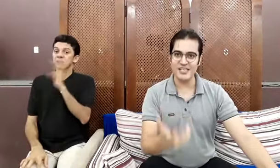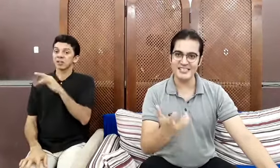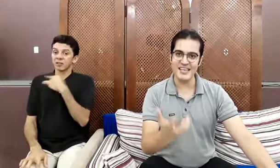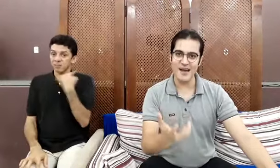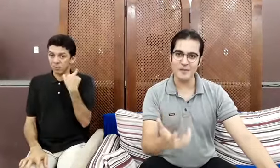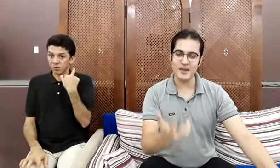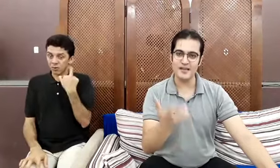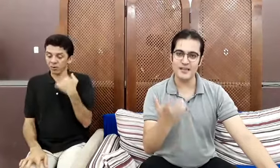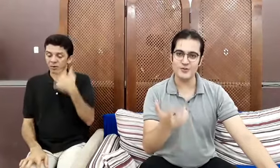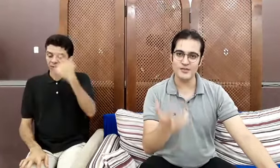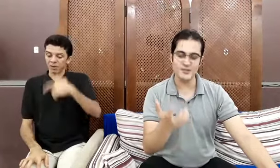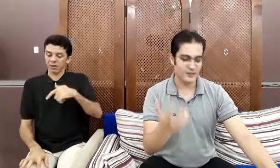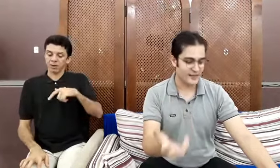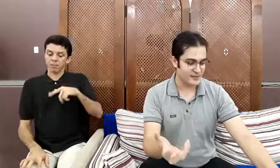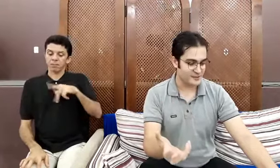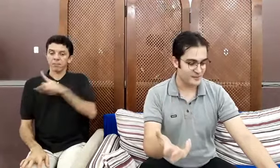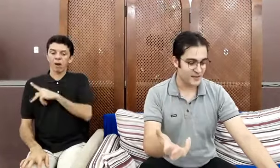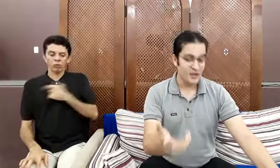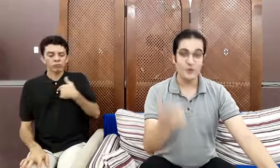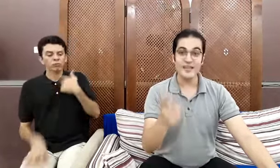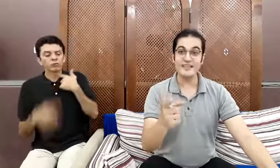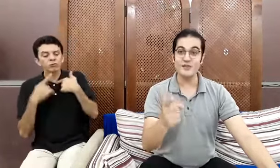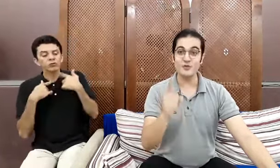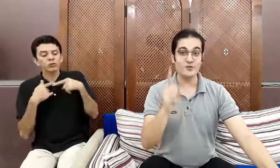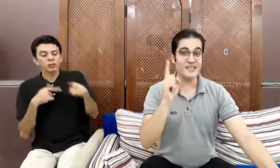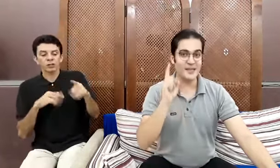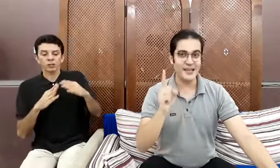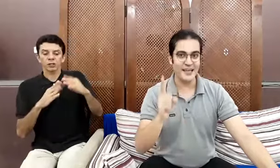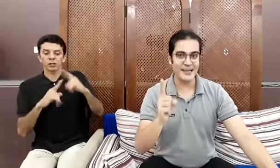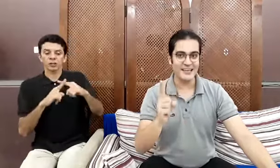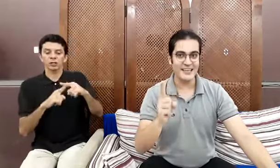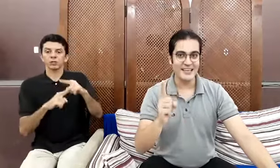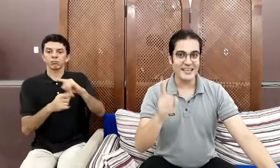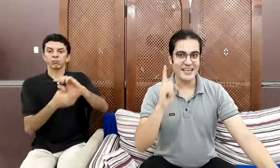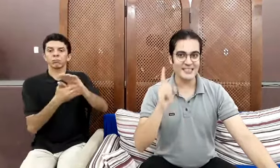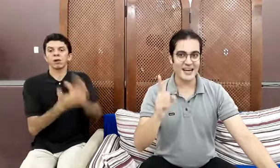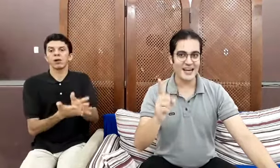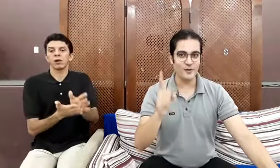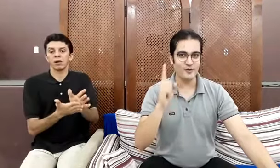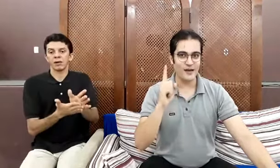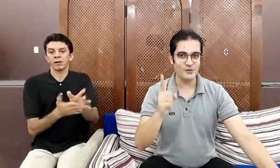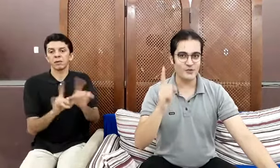e ansiava pela destruição da igreja. No entanto, não sabia ele que ele